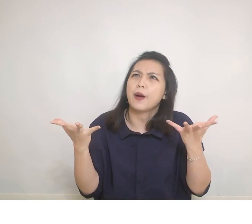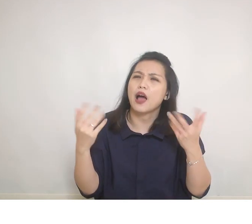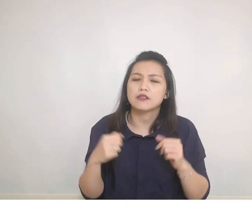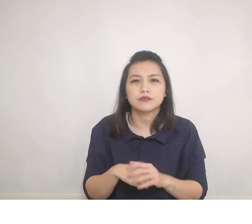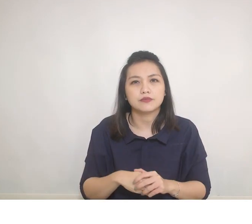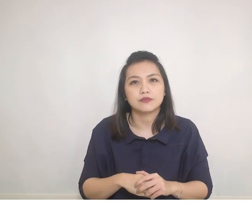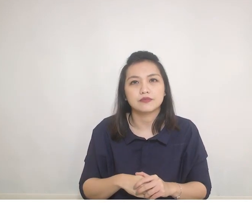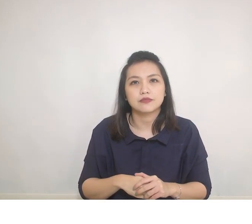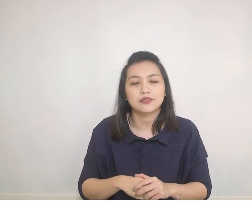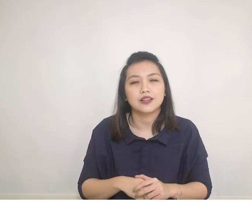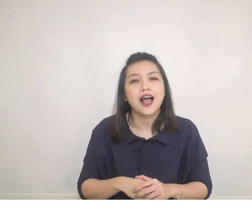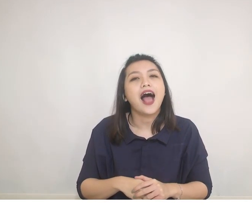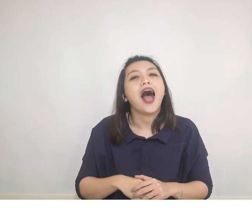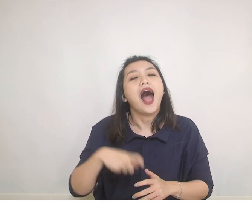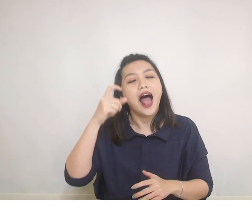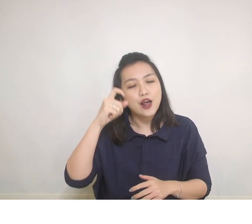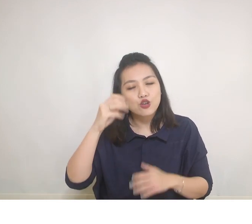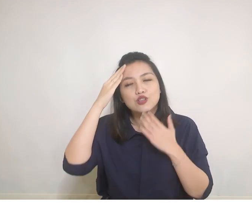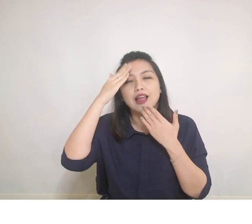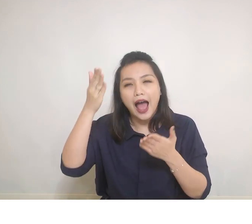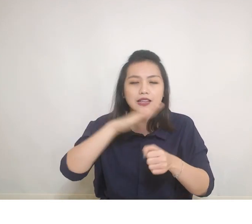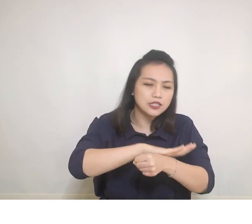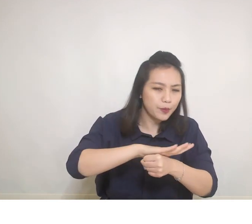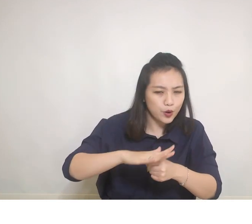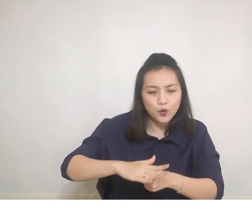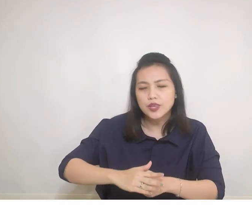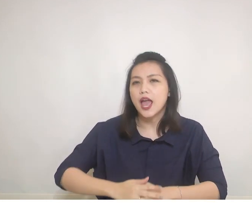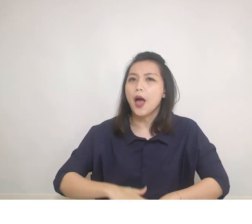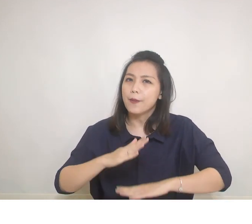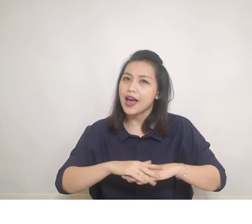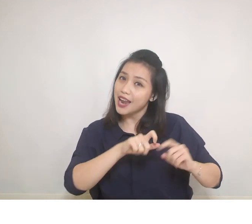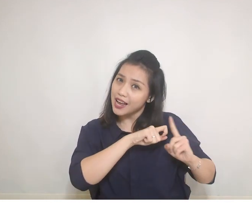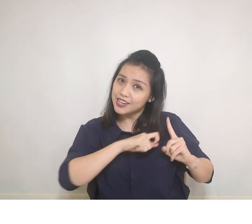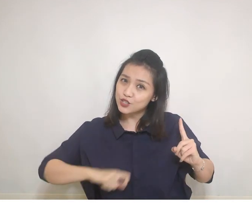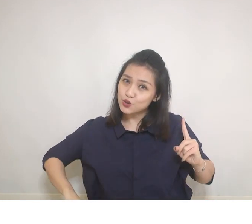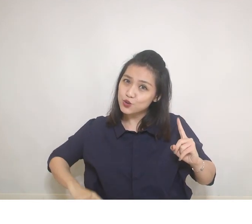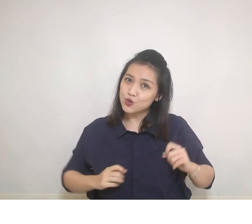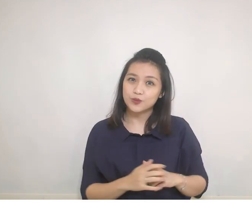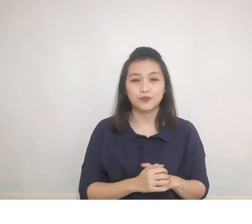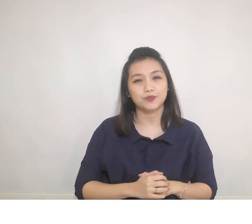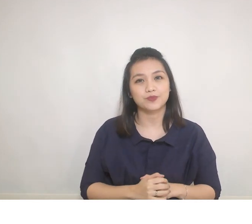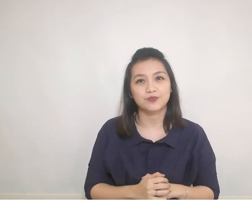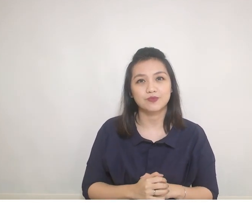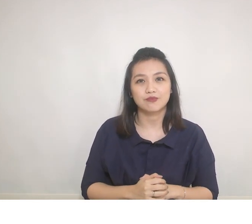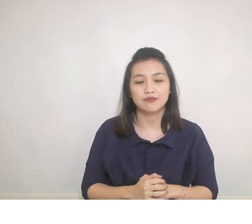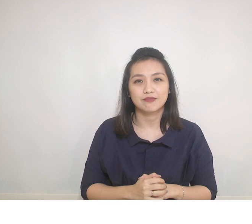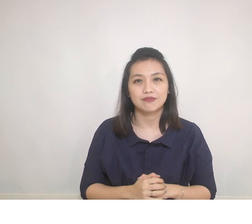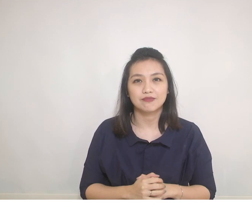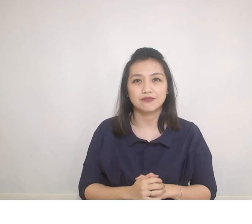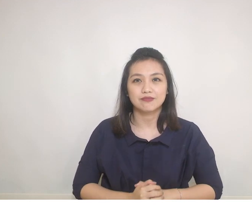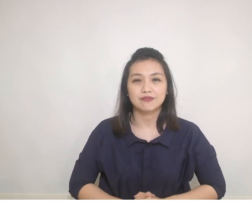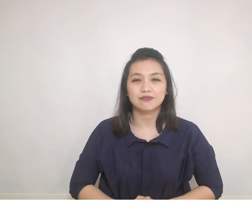harus mengabdikan dirinya kepada Tuhan Yesus Kristus. Ya, ya, ya. Jika tidak, menurut saya bukan hanya tidak mengindahkan Tuhan,